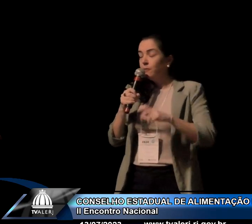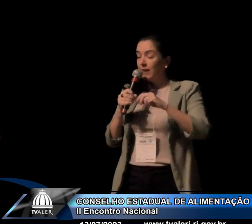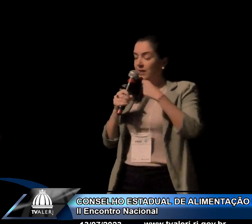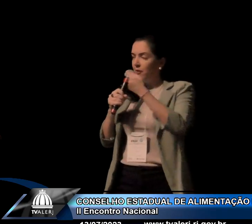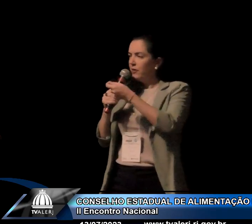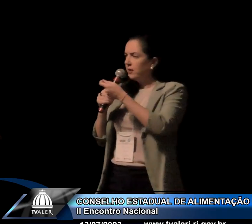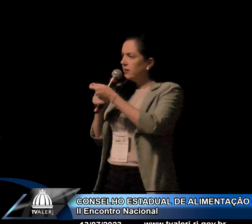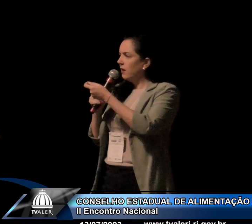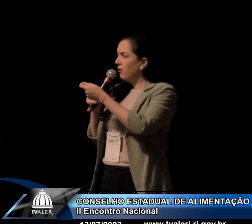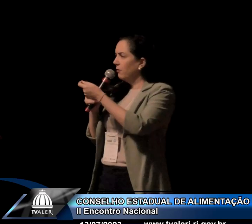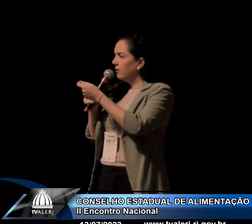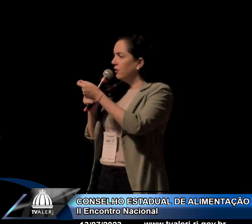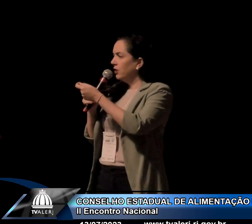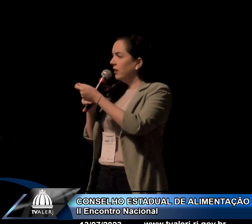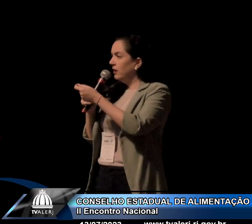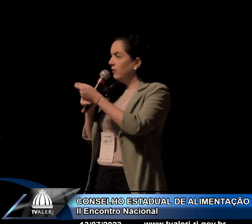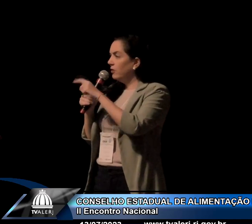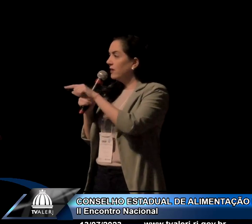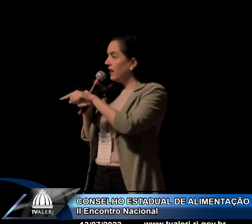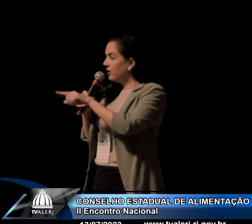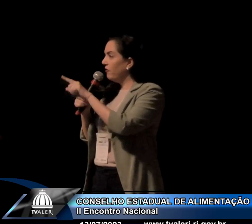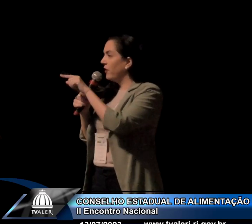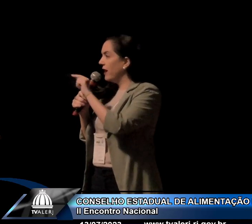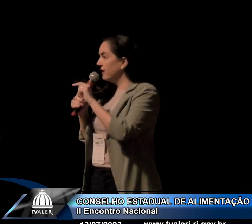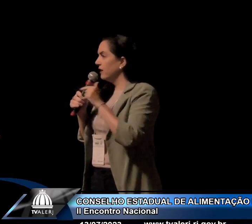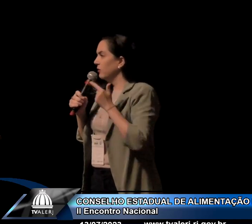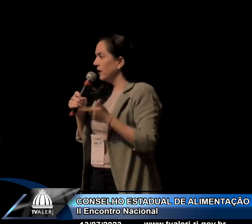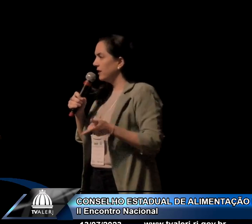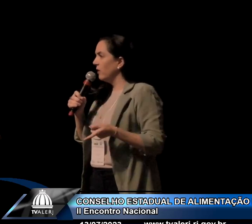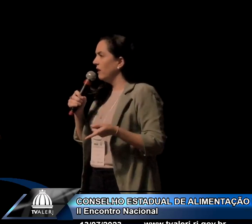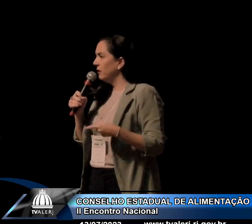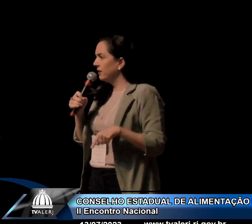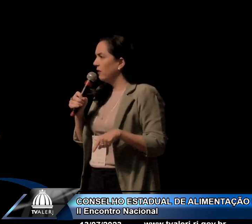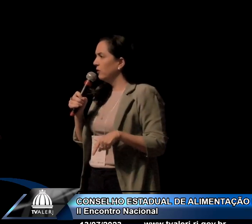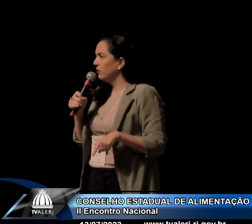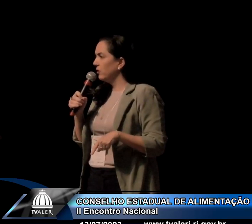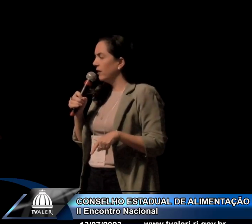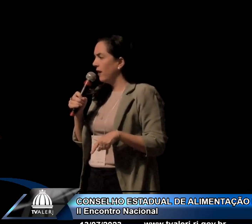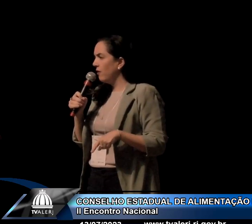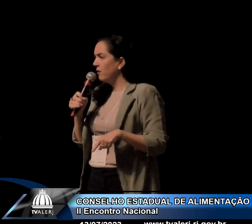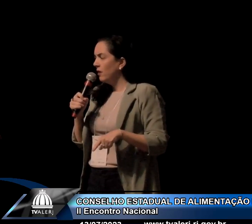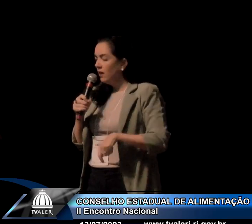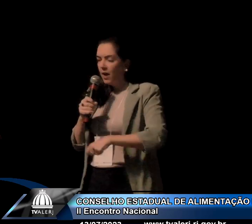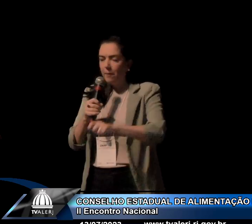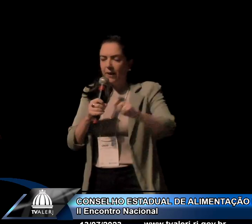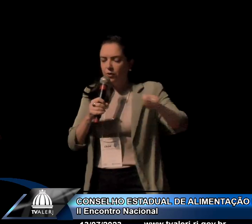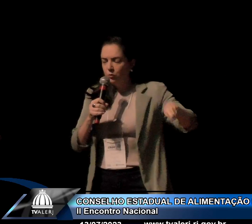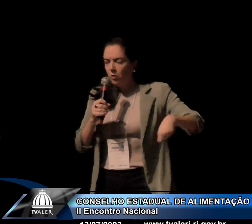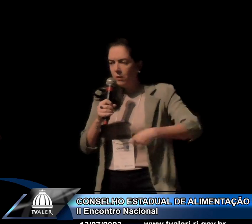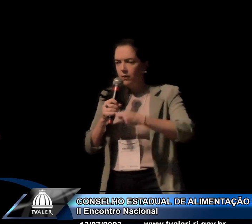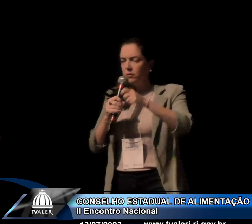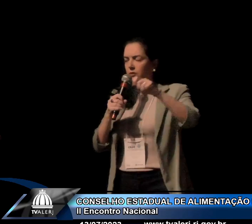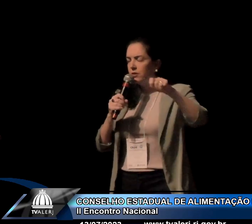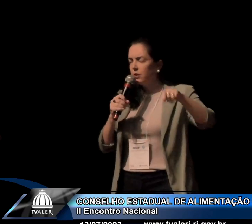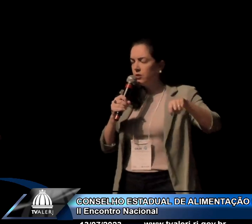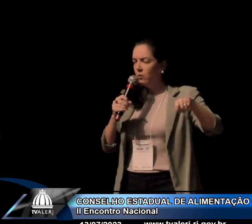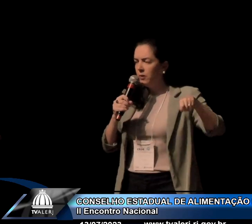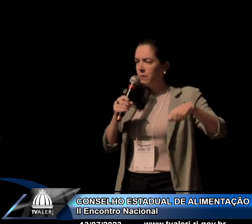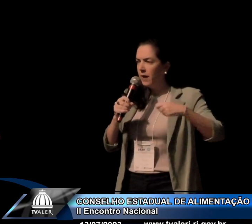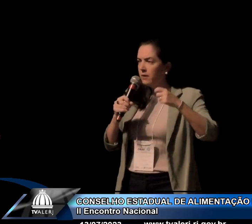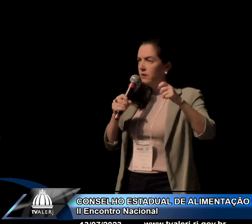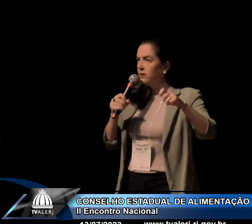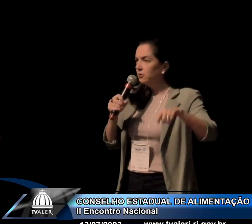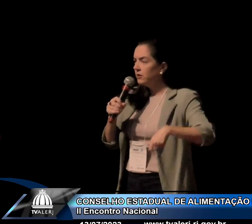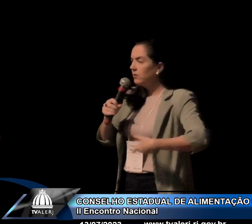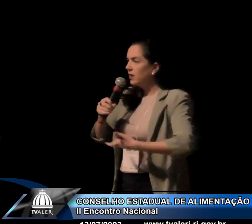essa reflexão de que vocês já fazem educação alimentar e nutricional a partir do momento que vocês